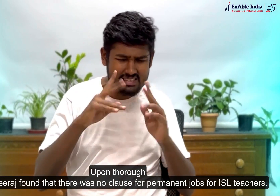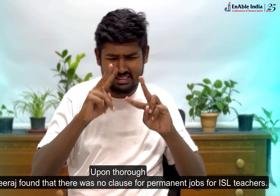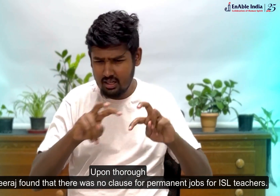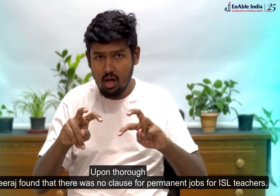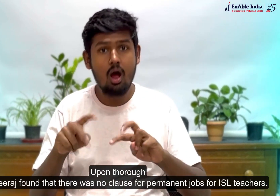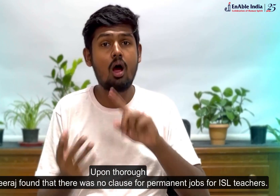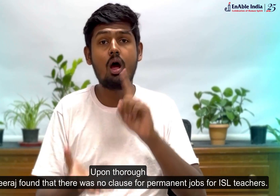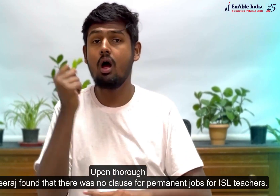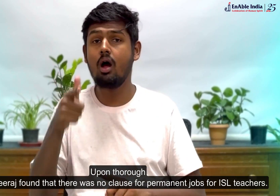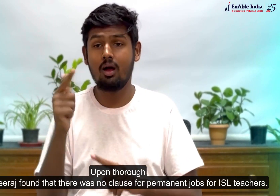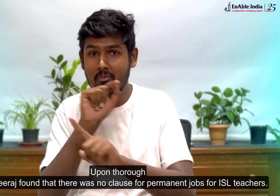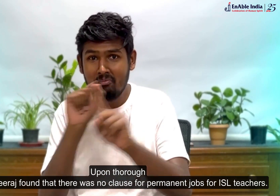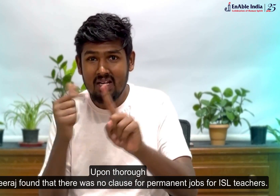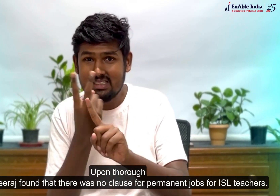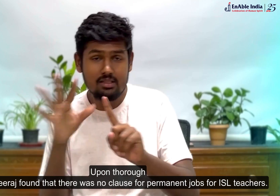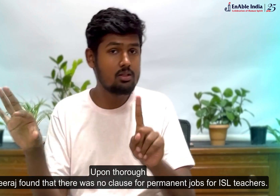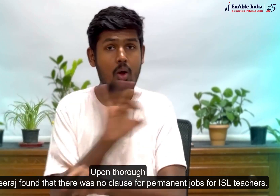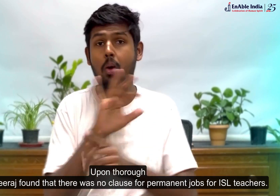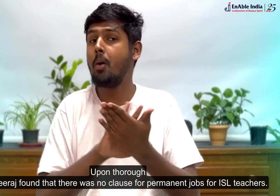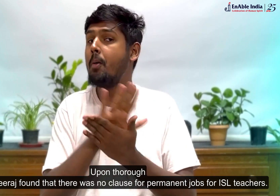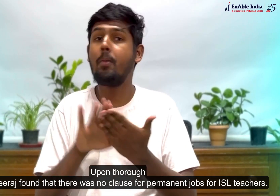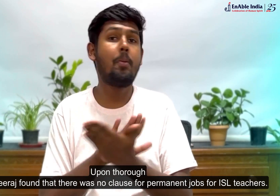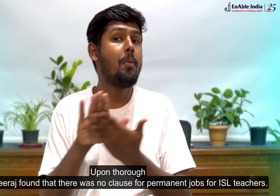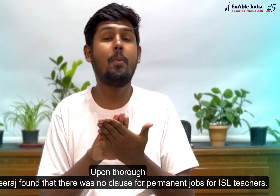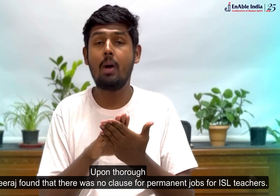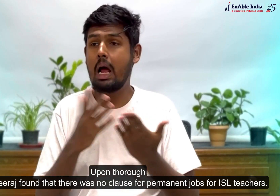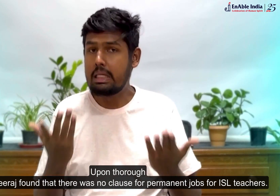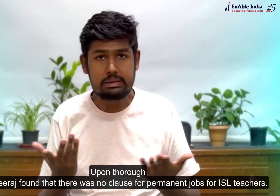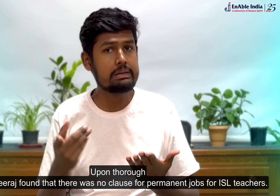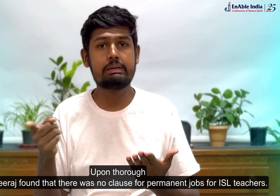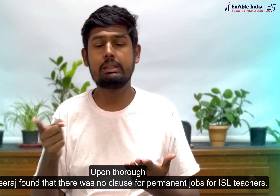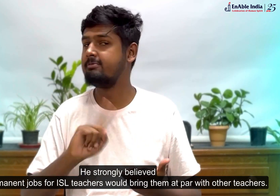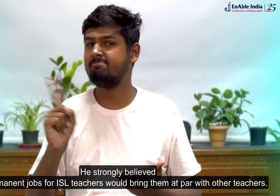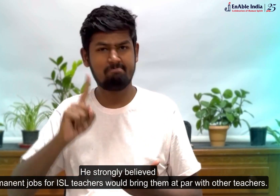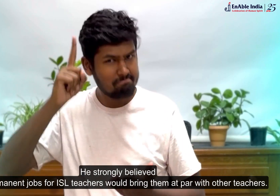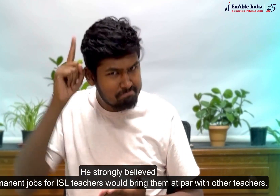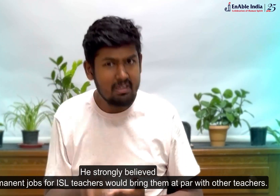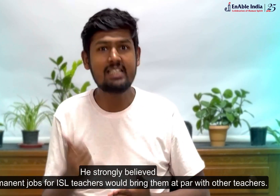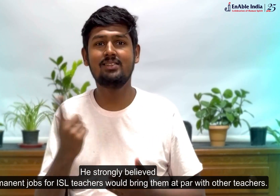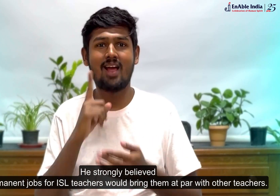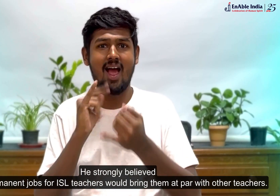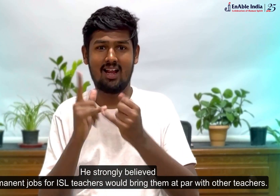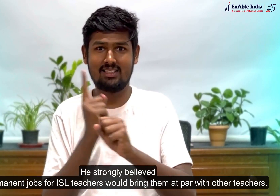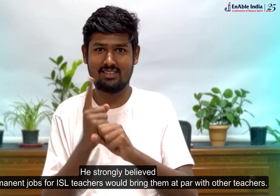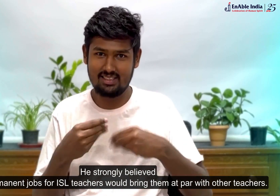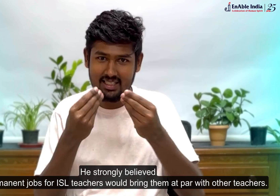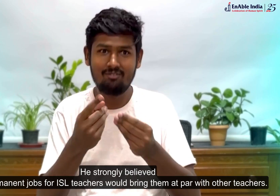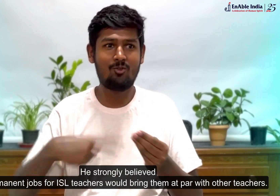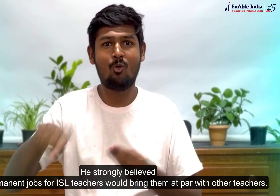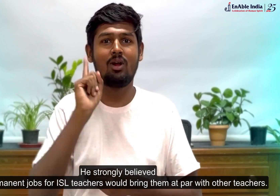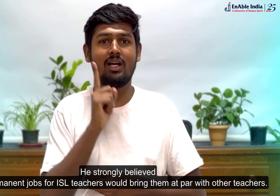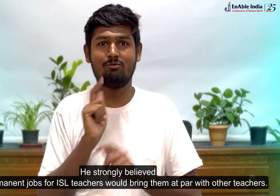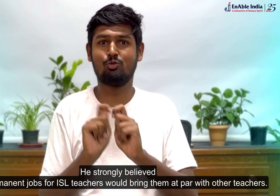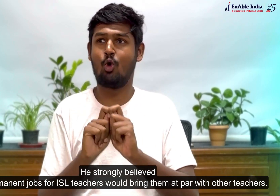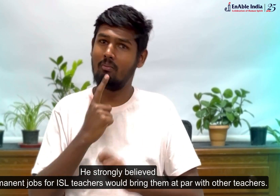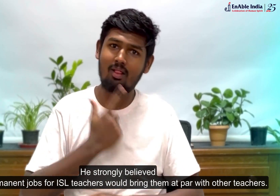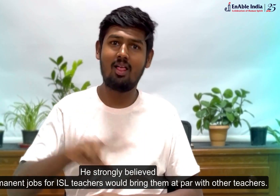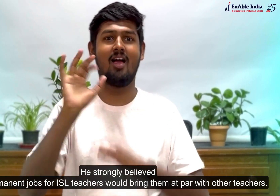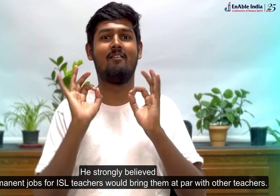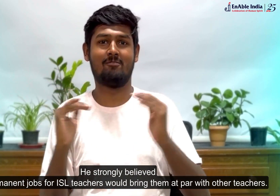करने पर नीरज ने पाया कि आईएसएल शिक्षकों के लिए स्थायी नौकरियों का कोई प्रावधान नहीं था। नीरज के दृढ़ विश्वास था